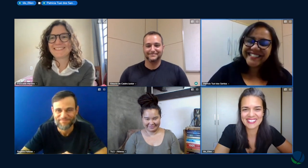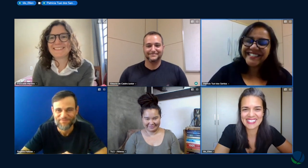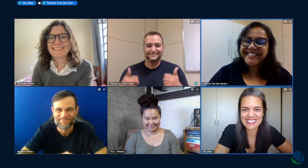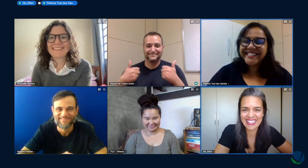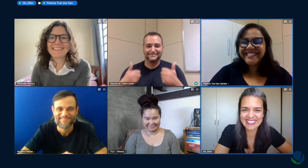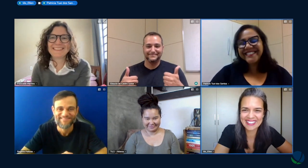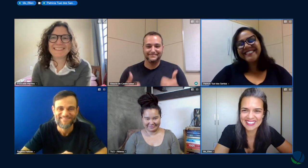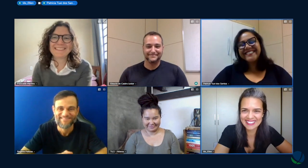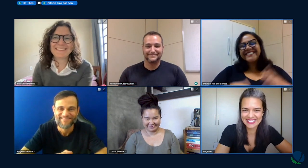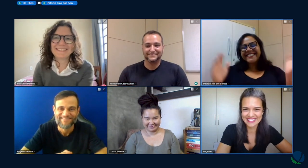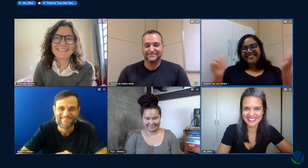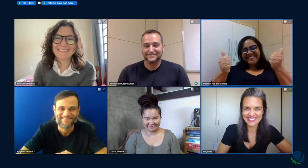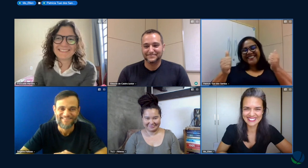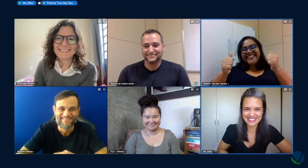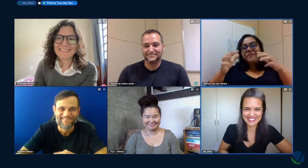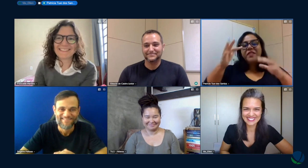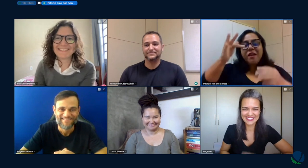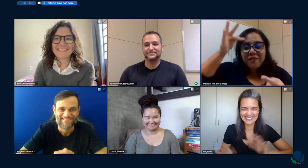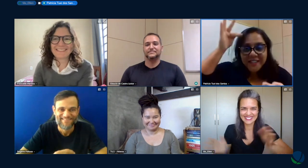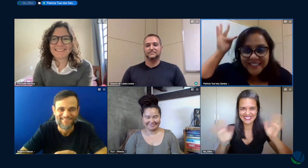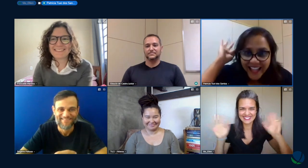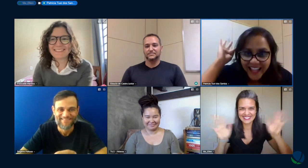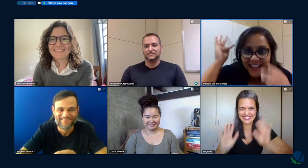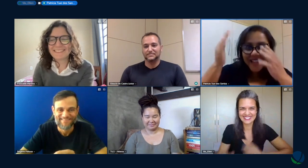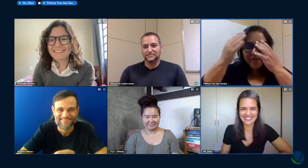fazer as correções, tá certo?